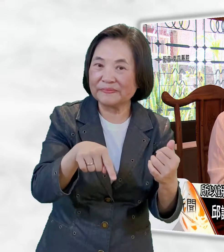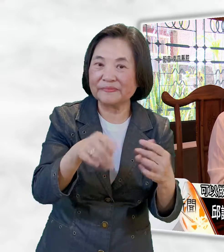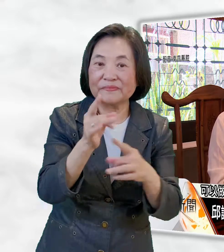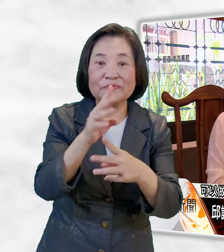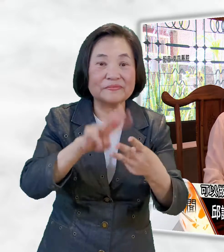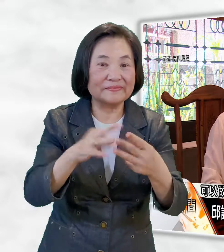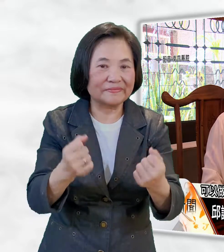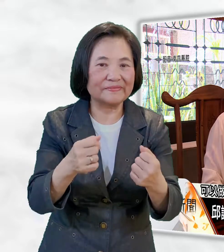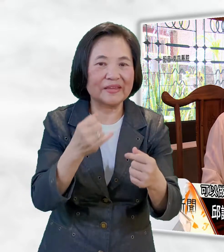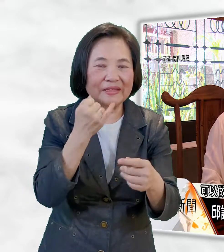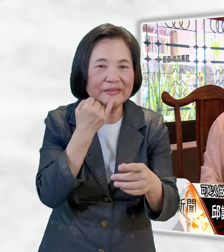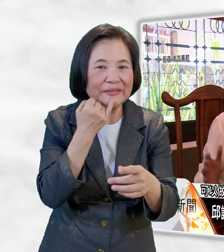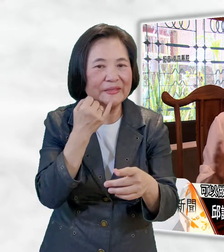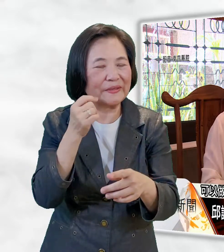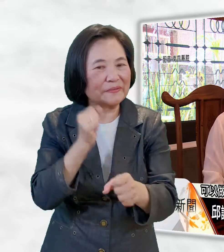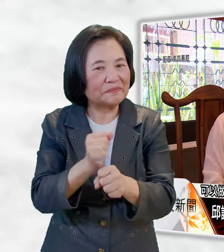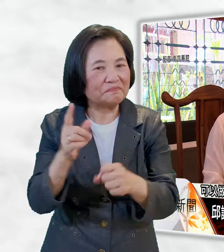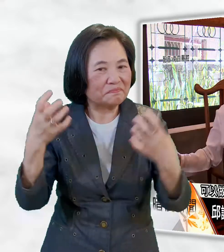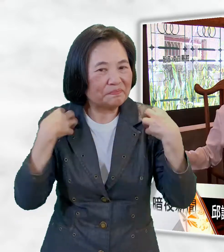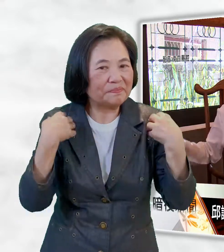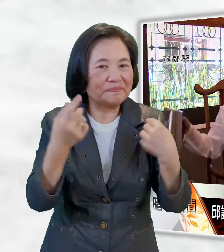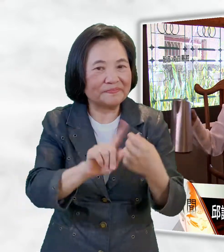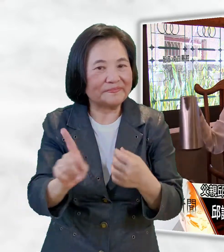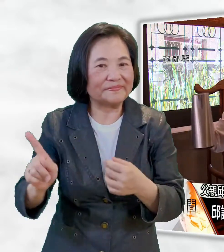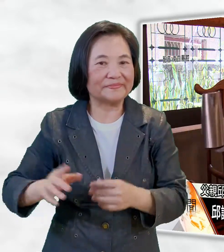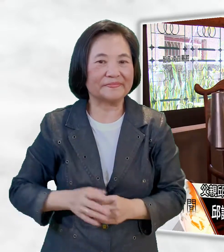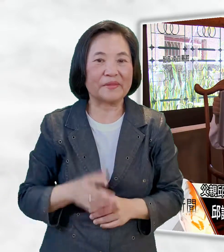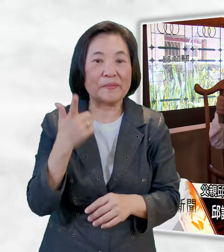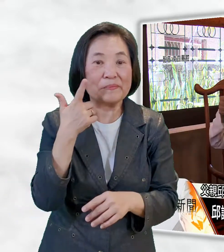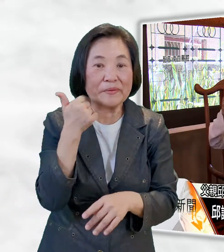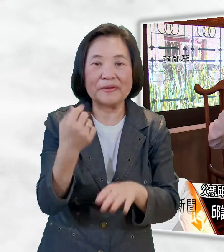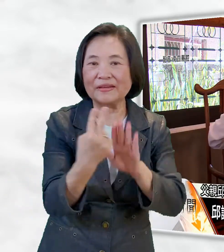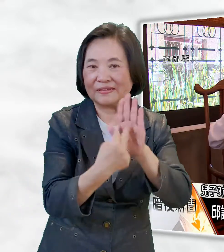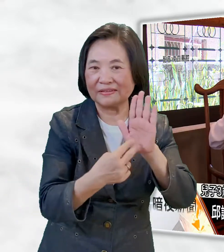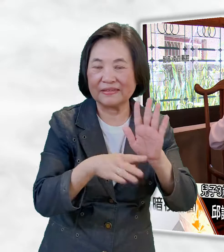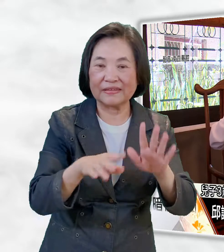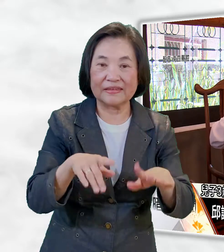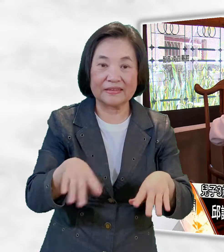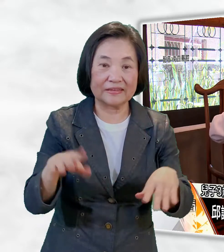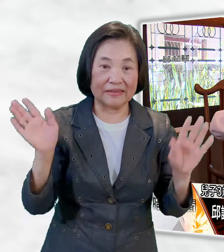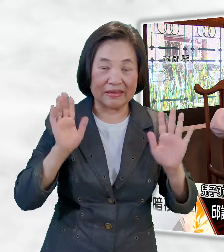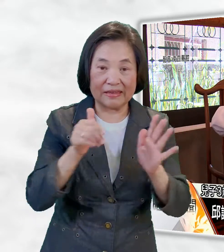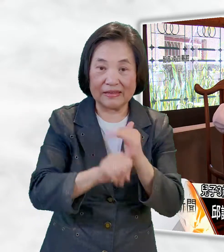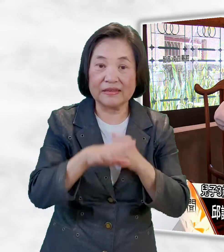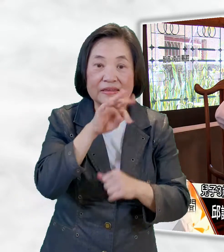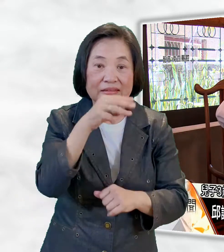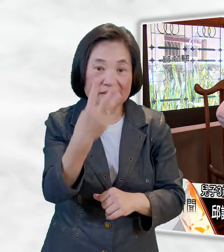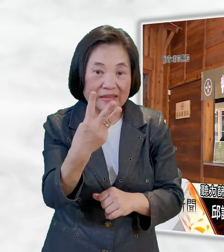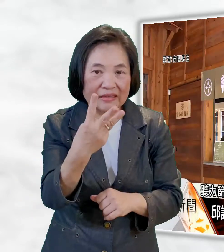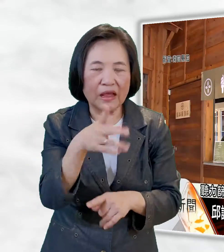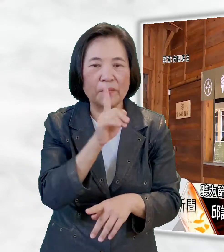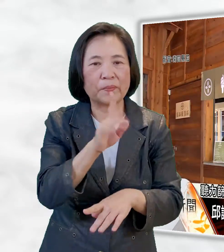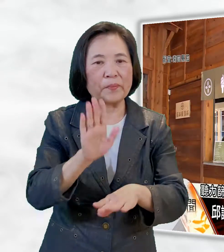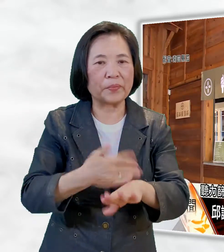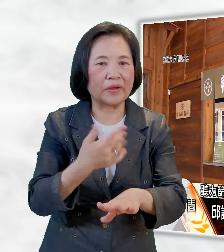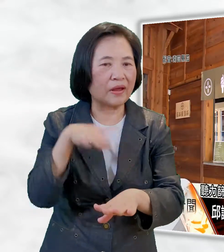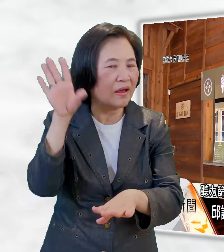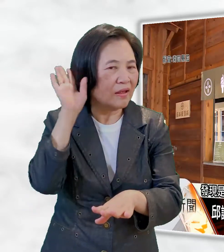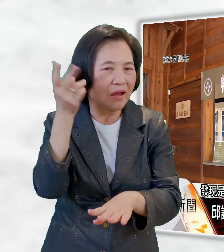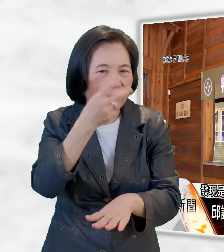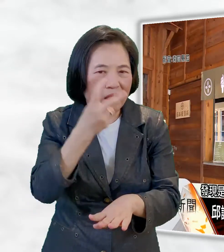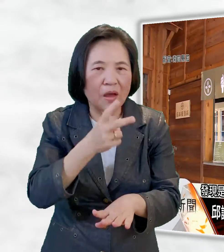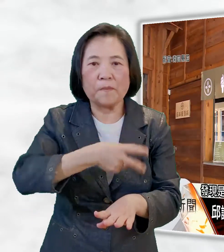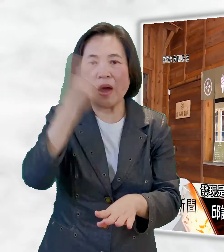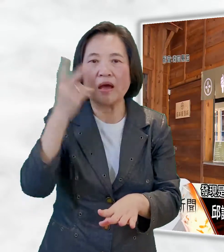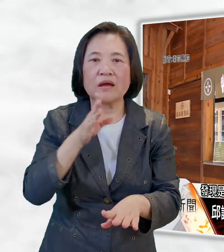天下都可以做一些事情，都跟我批下。 阿爸后生伊讲。来的34岁时节还没讲话，当日检查以